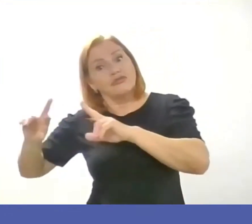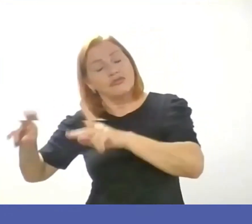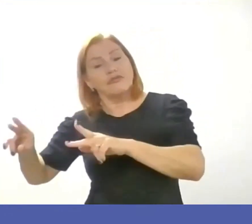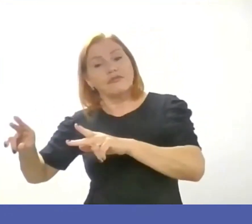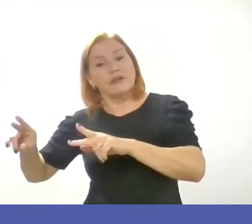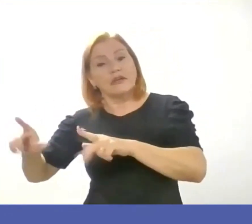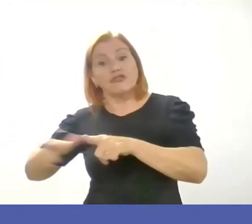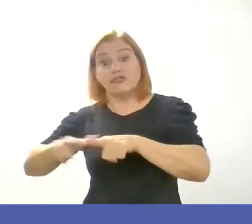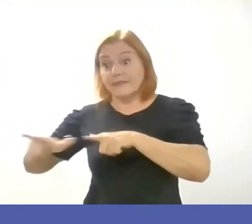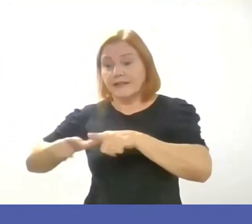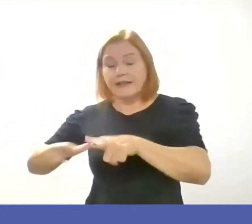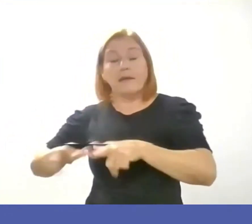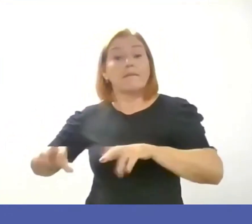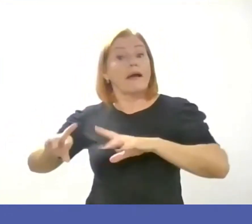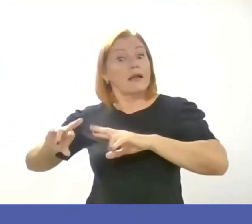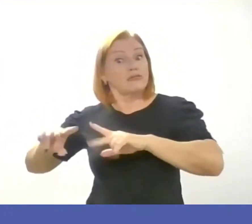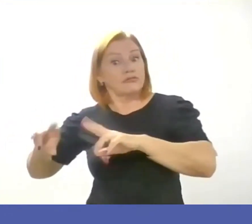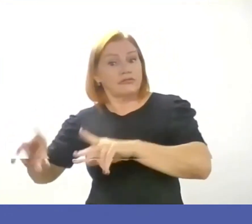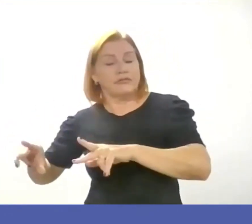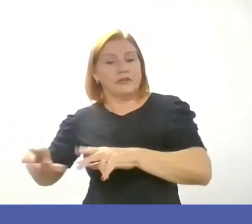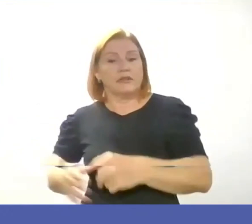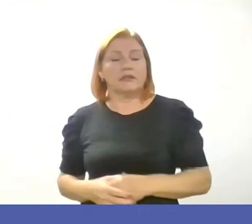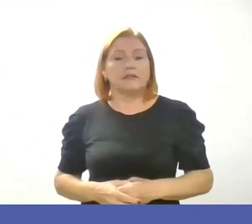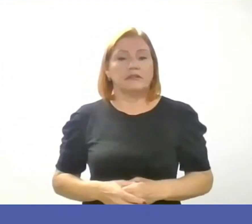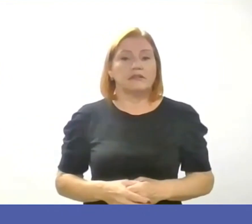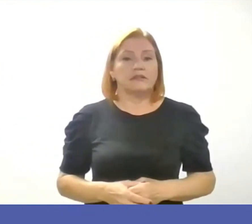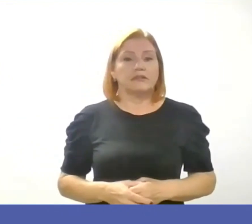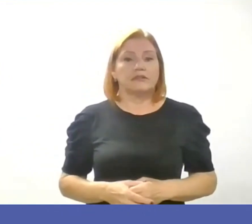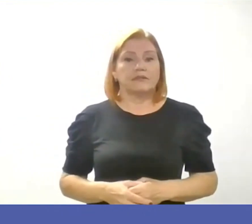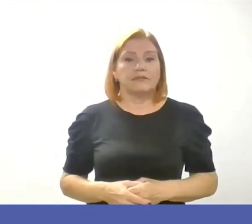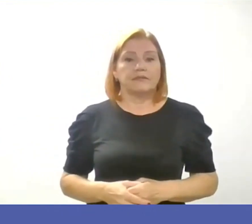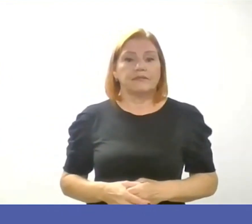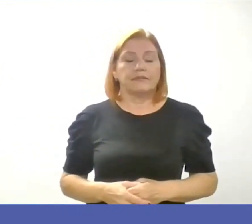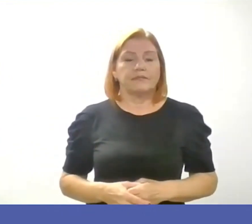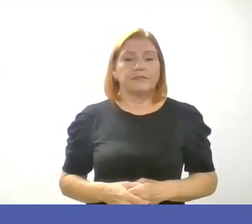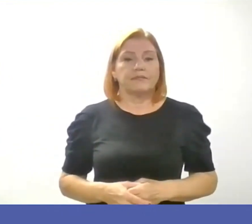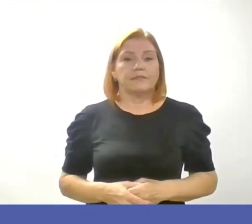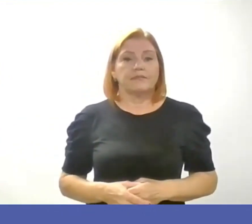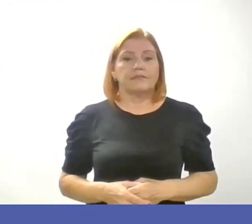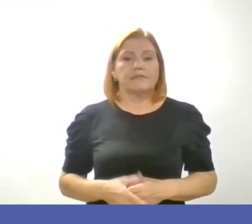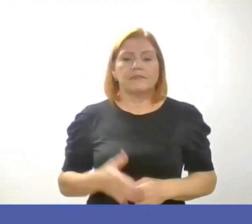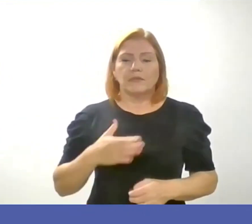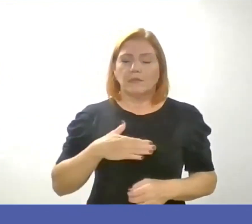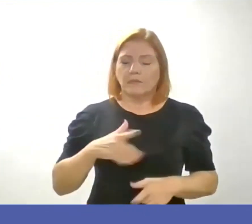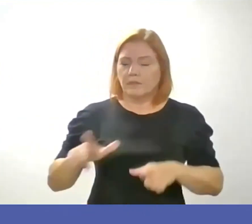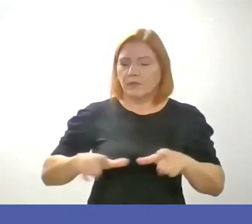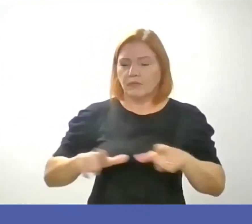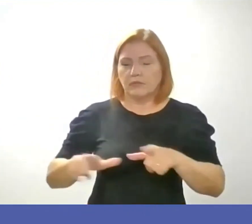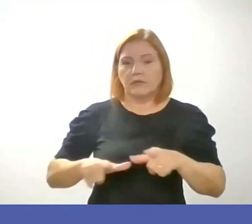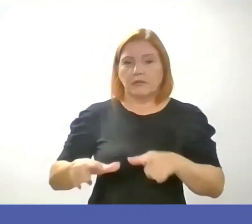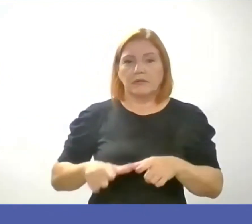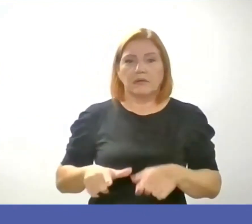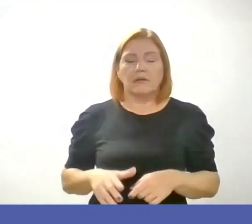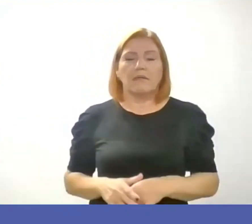O meu trabalho nos últimos tempos com os comportores é converter os que ainda estão do lado convencional das últimas